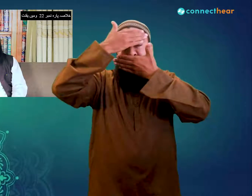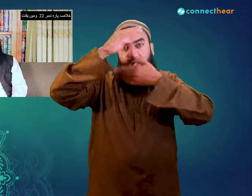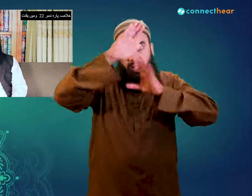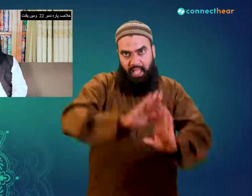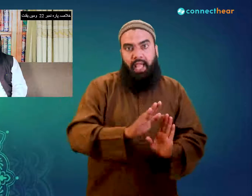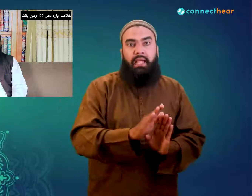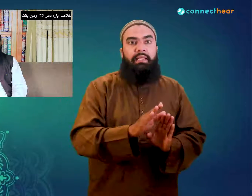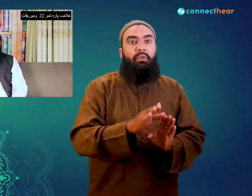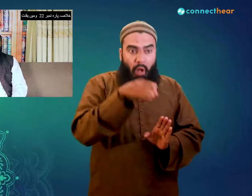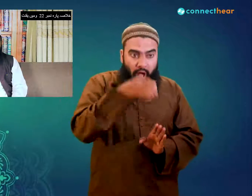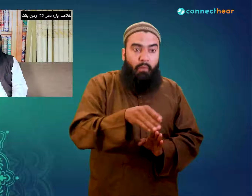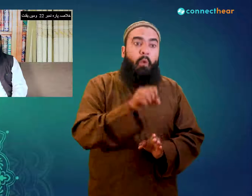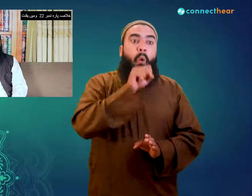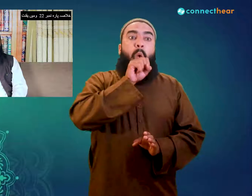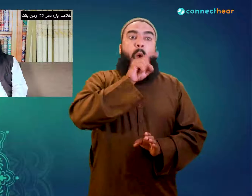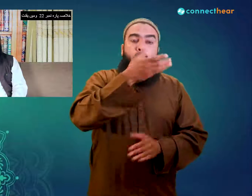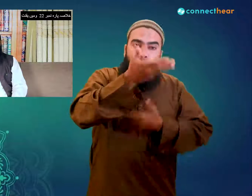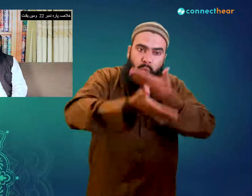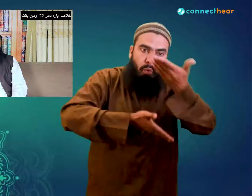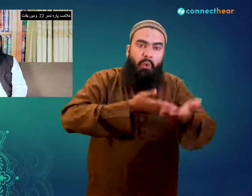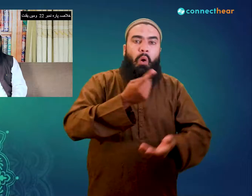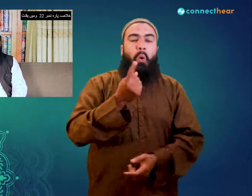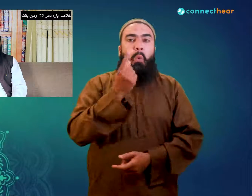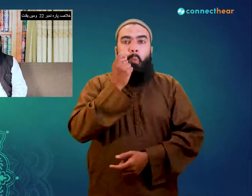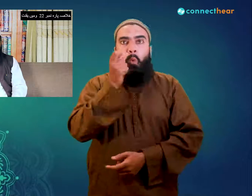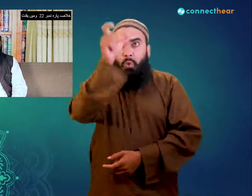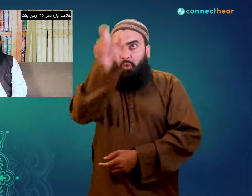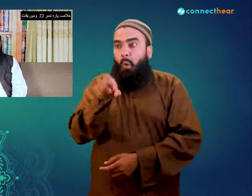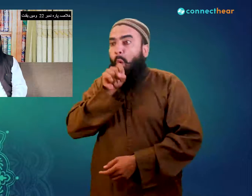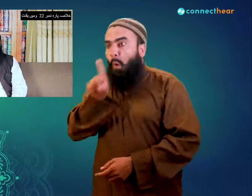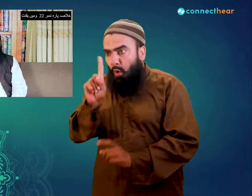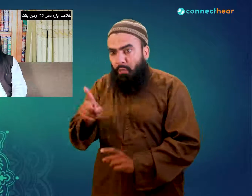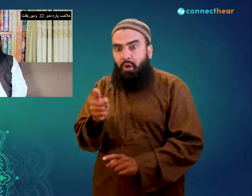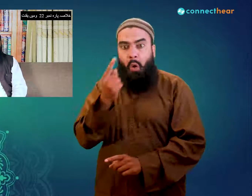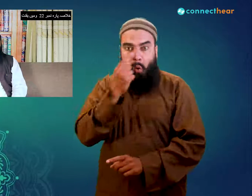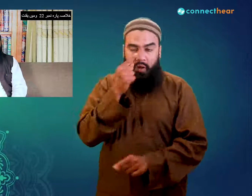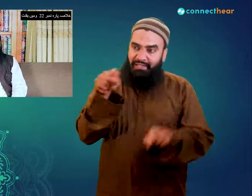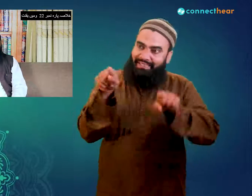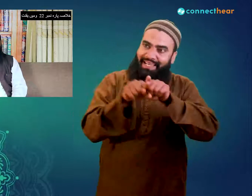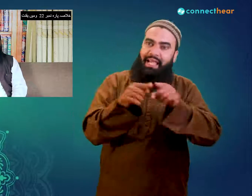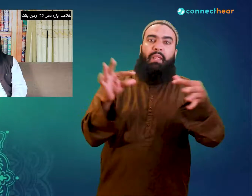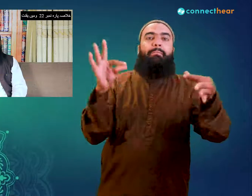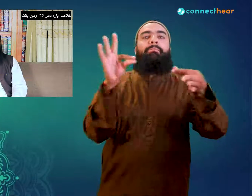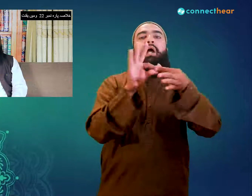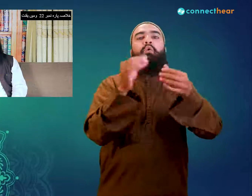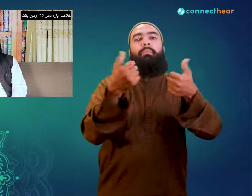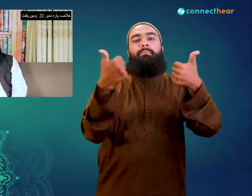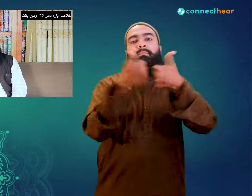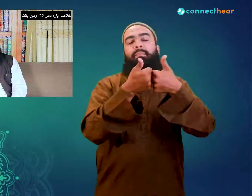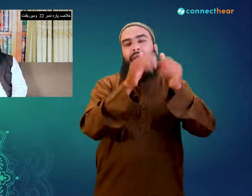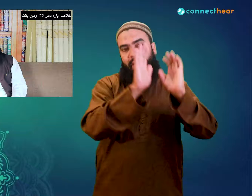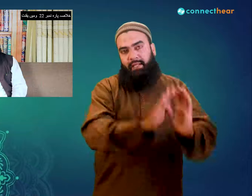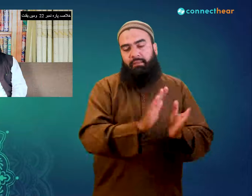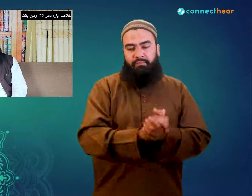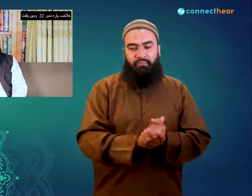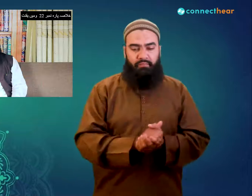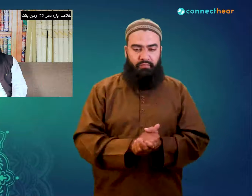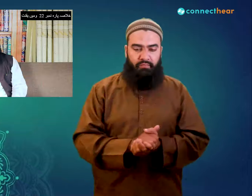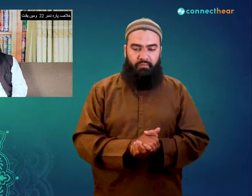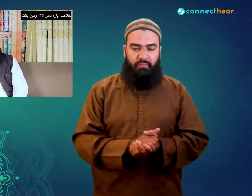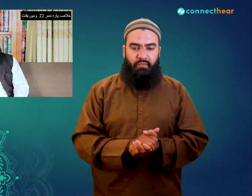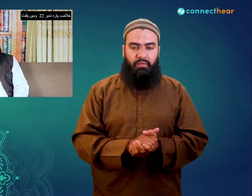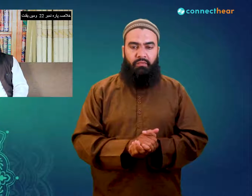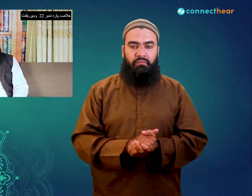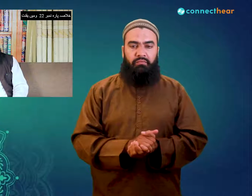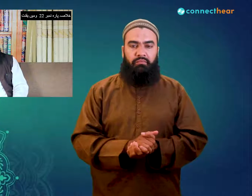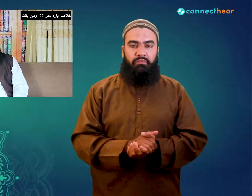کے ضمن میں اس احکامات میں شامل کیا گیا۔ جیسے بعض آیات میں یہ بات ملتی ہے کہ من عمل